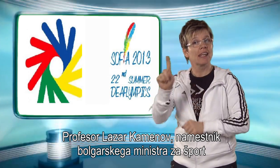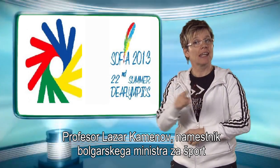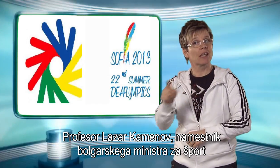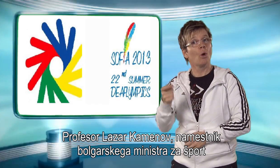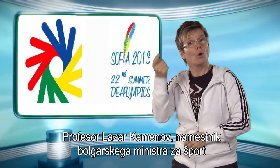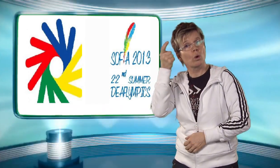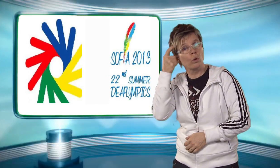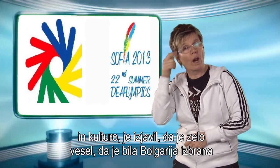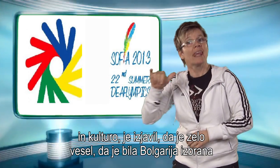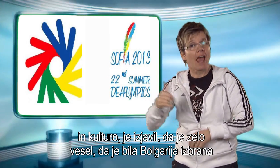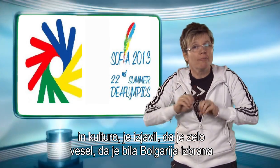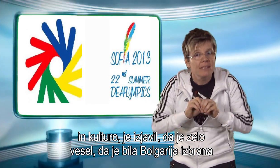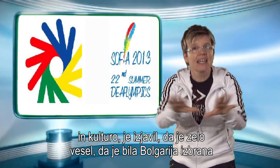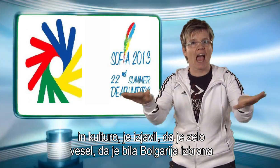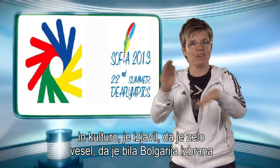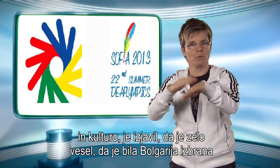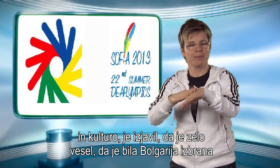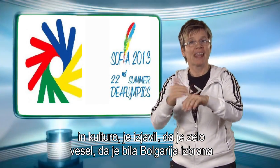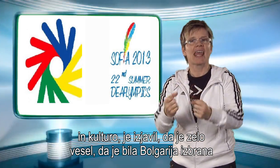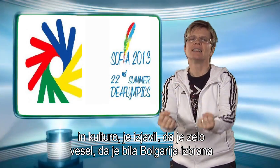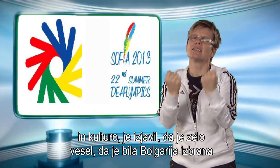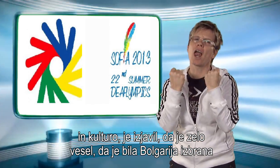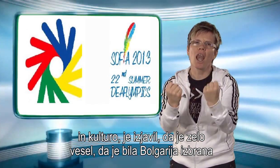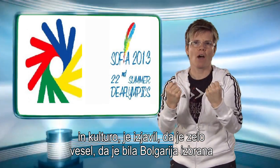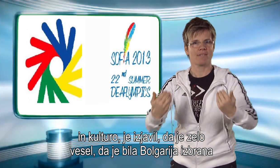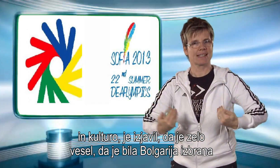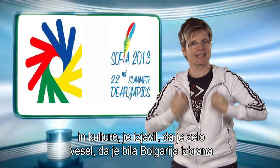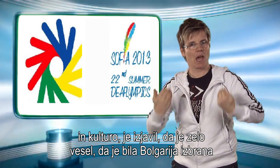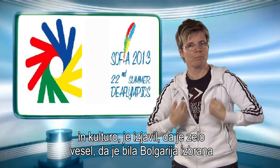Bolgarija izbrana za gostiteljico olimpijskih iger gluhih.